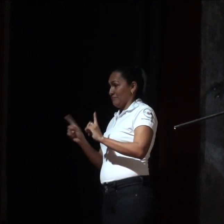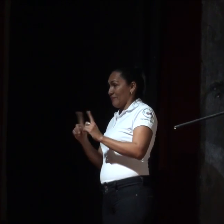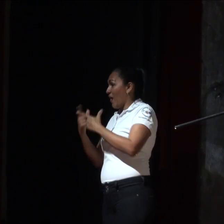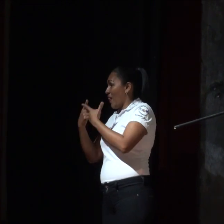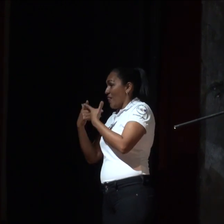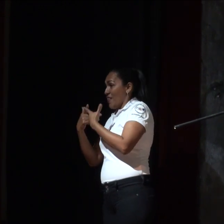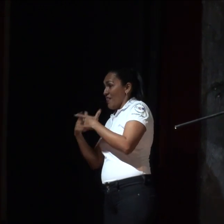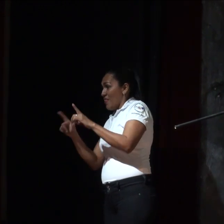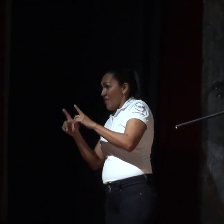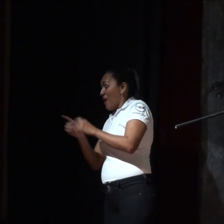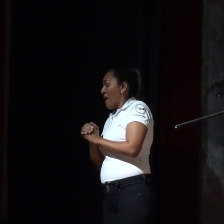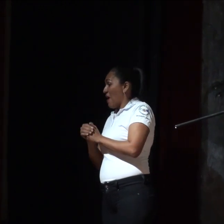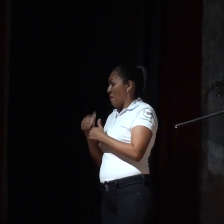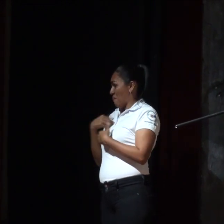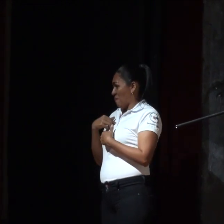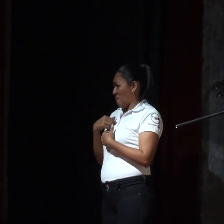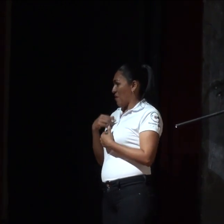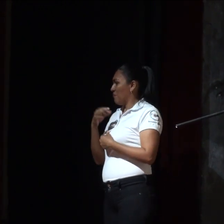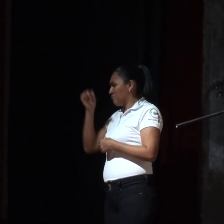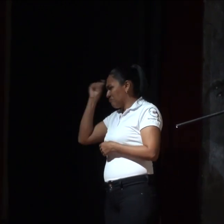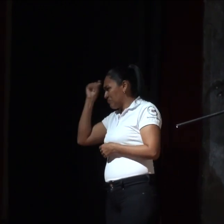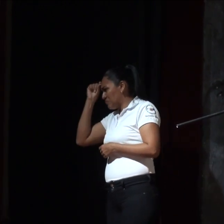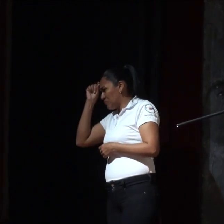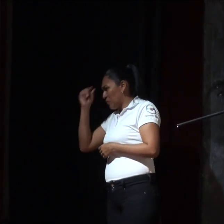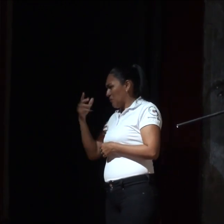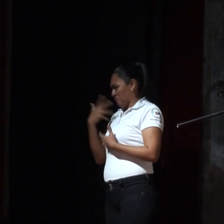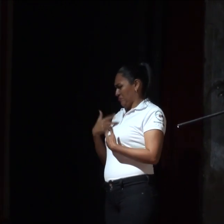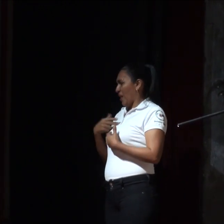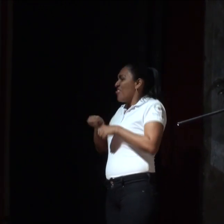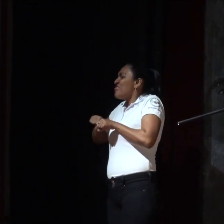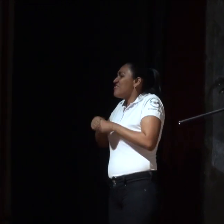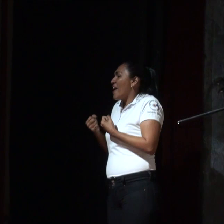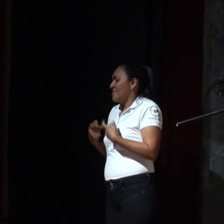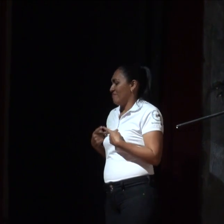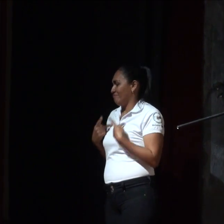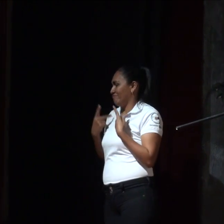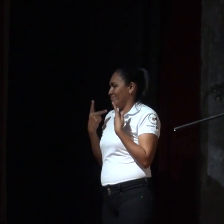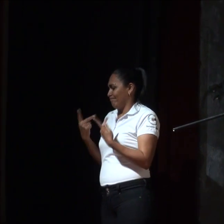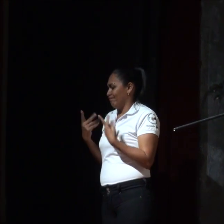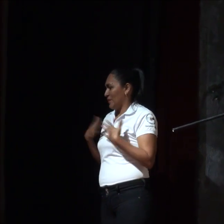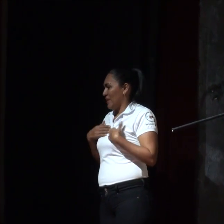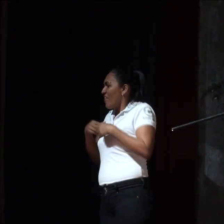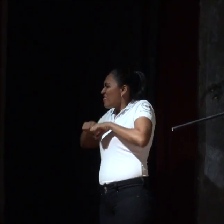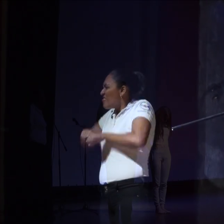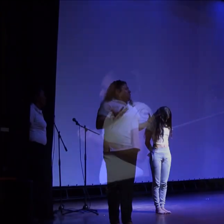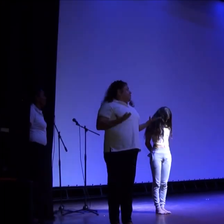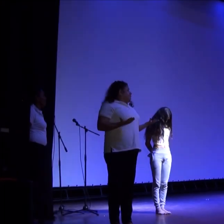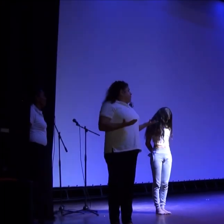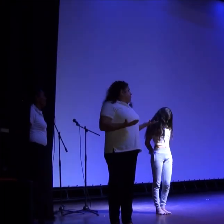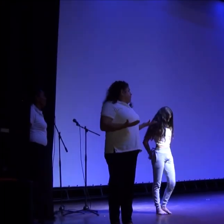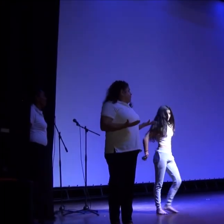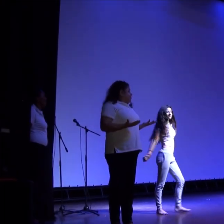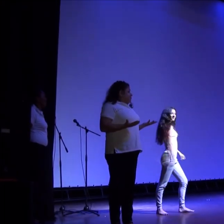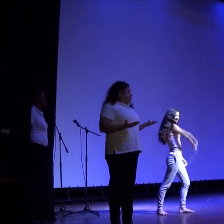moda. La droga daña nuestras vidas, daña nuestros proyectos.